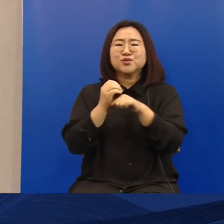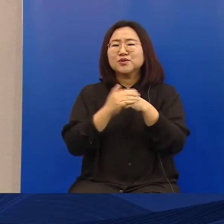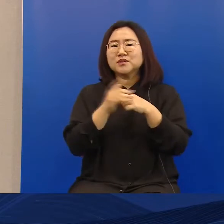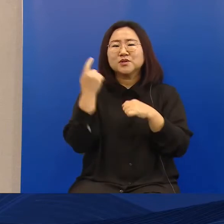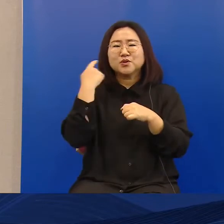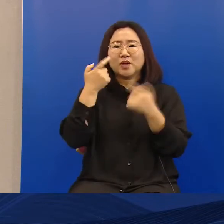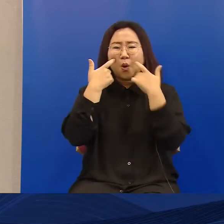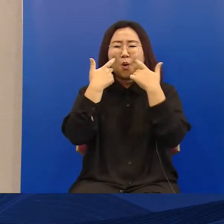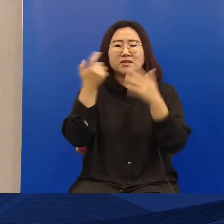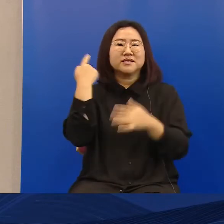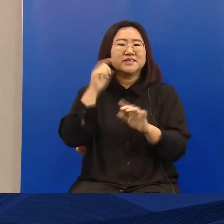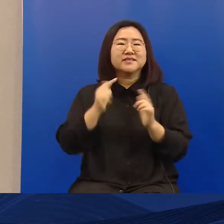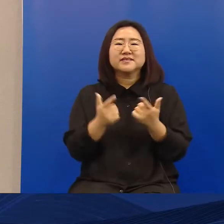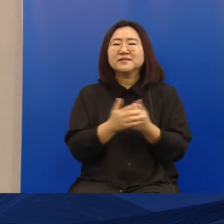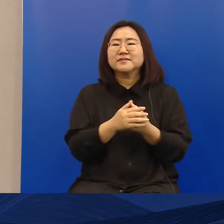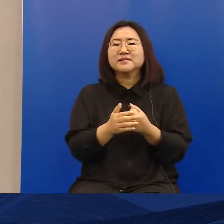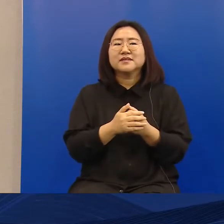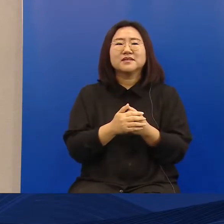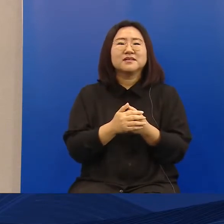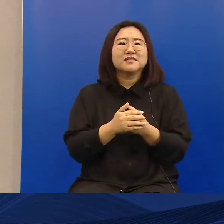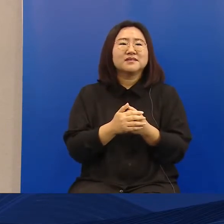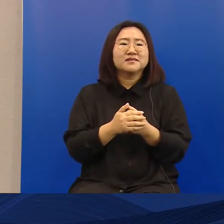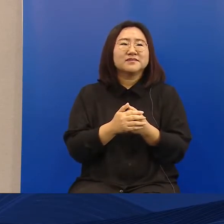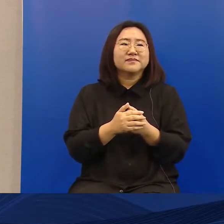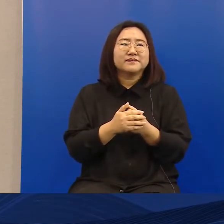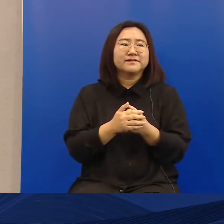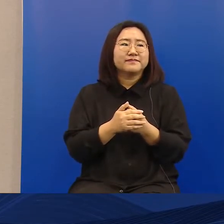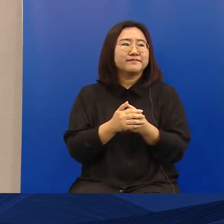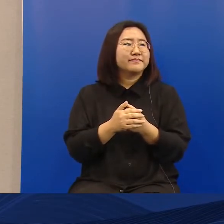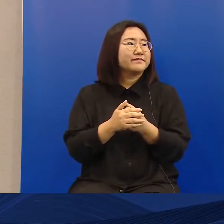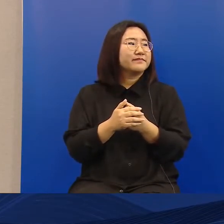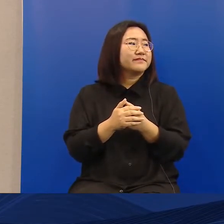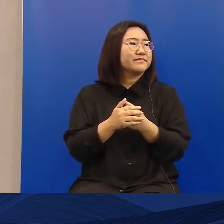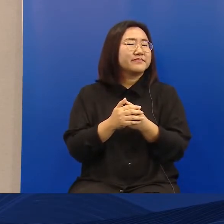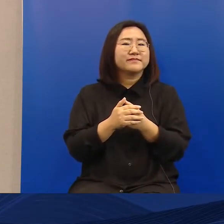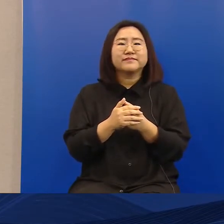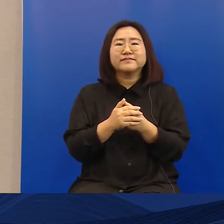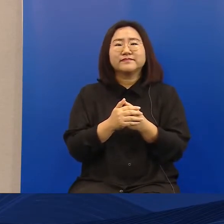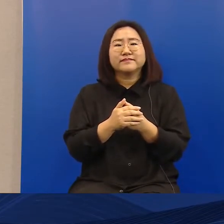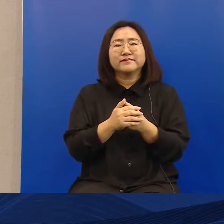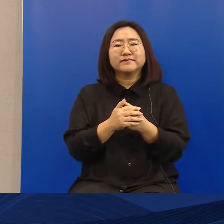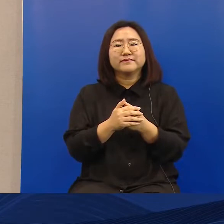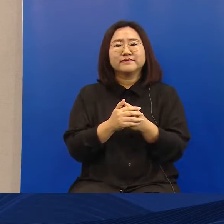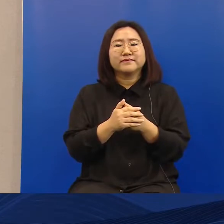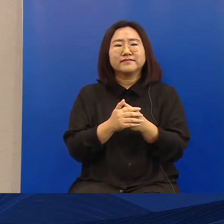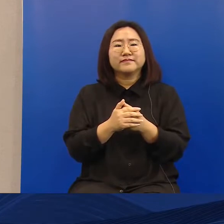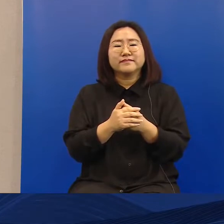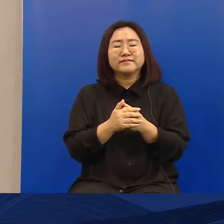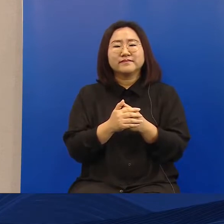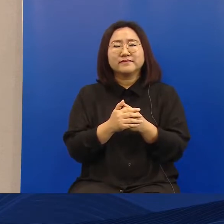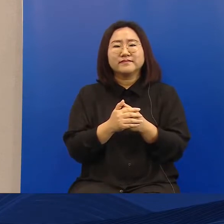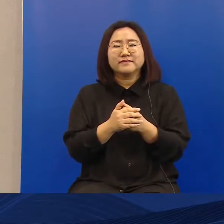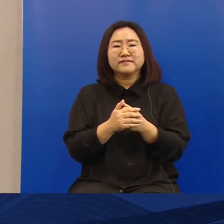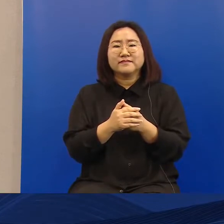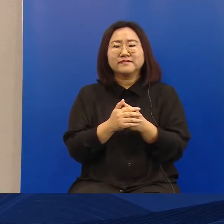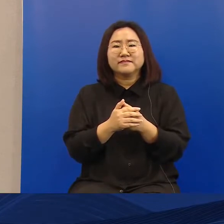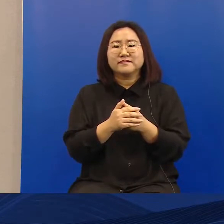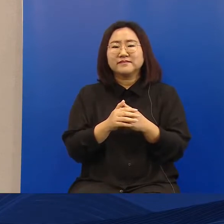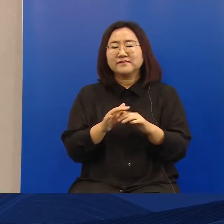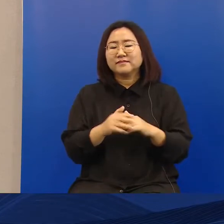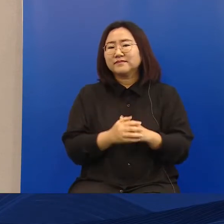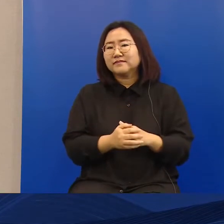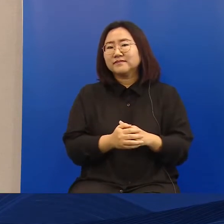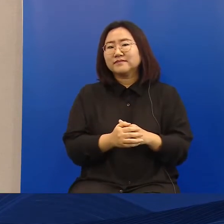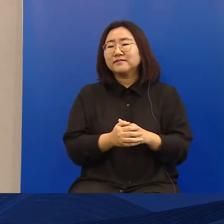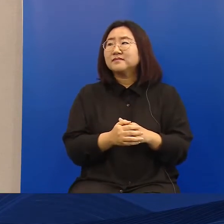제주도청에서도 이 부분을 충분히 인지를 하고 있어서 다양한 형태의 정보를 농민들한테 제공하려고 노력을 하고 있는